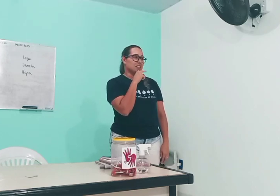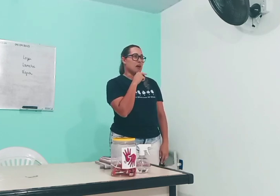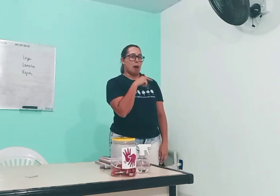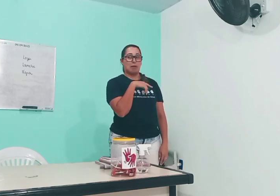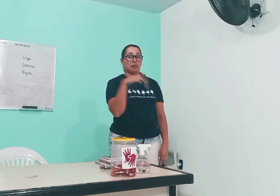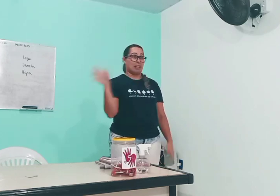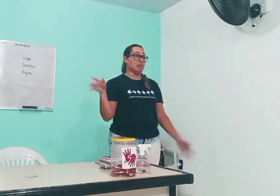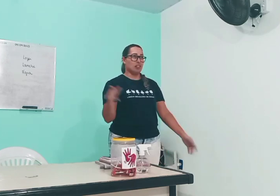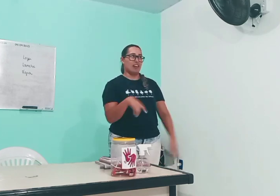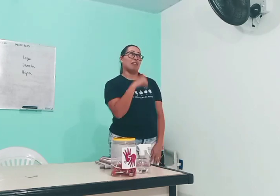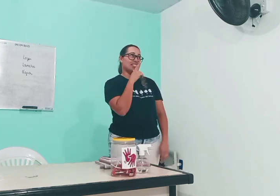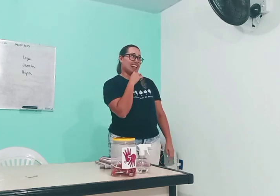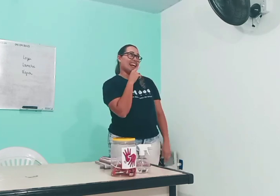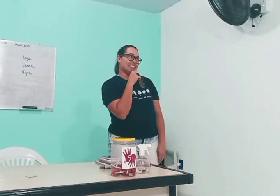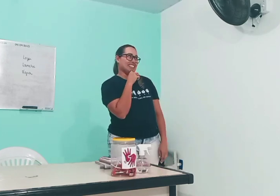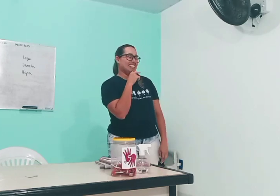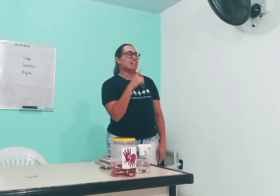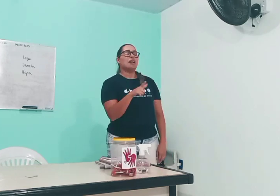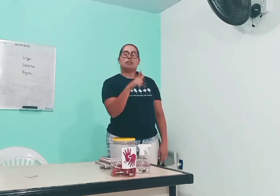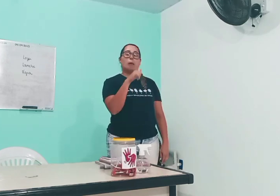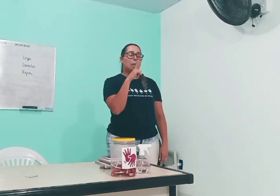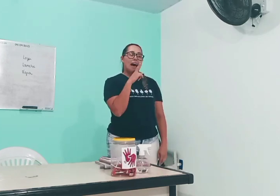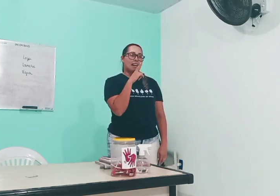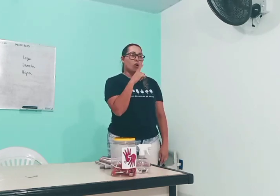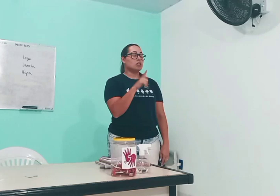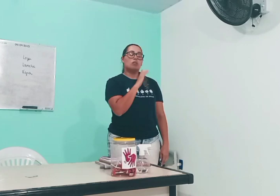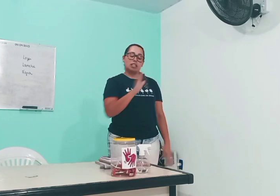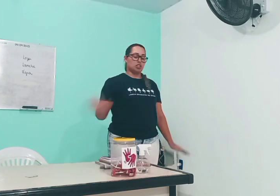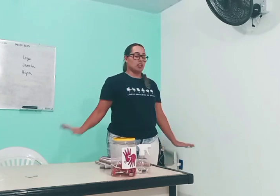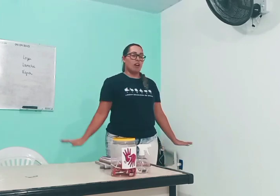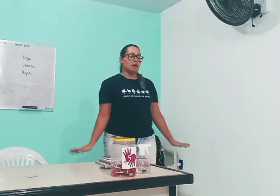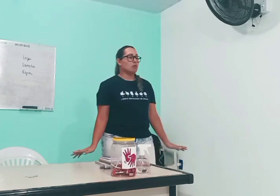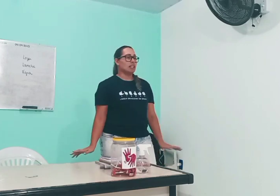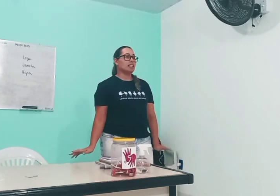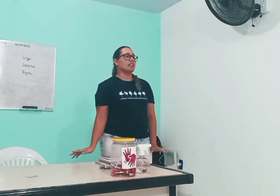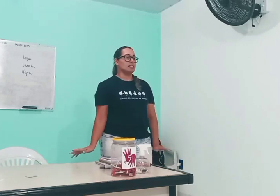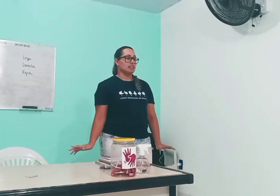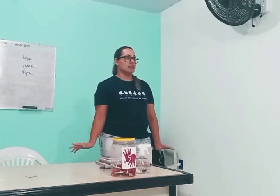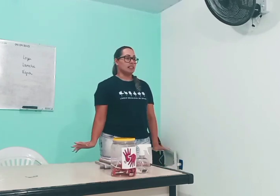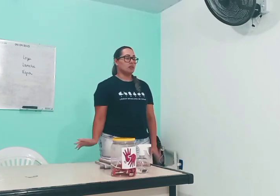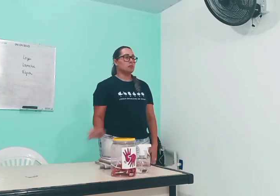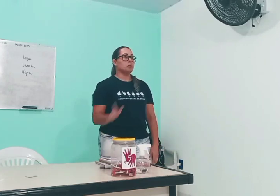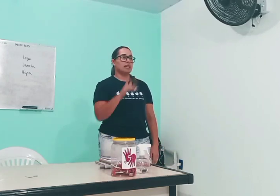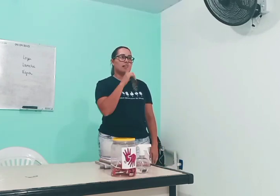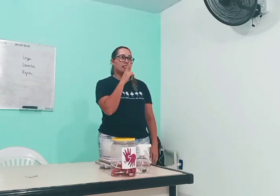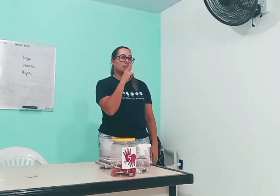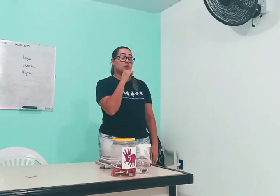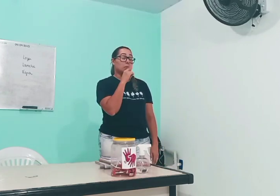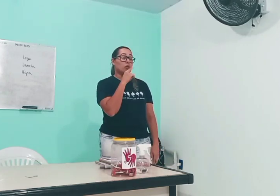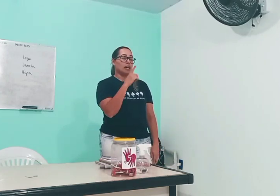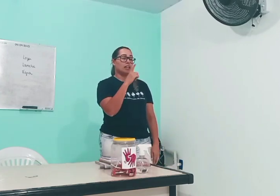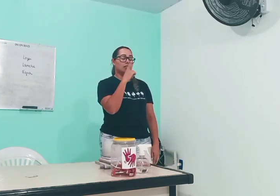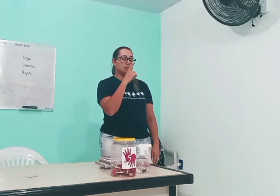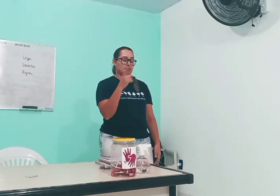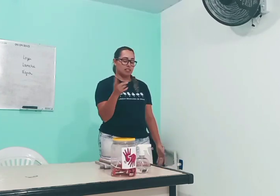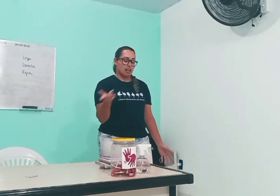A pessoa terminou de falar, você fala ainda. Não para. Ou senão você tira o órgão daqui, entendeu? Porque, né, não sei por que fizeram